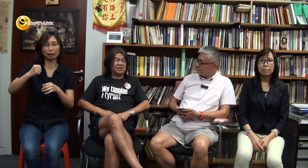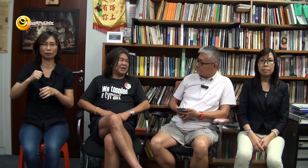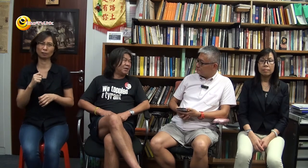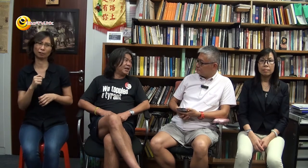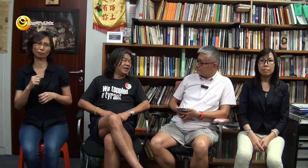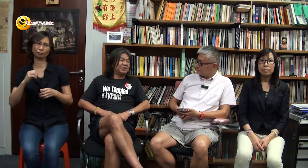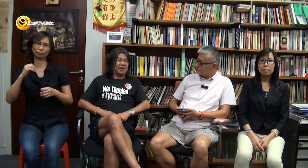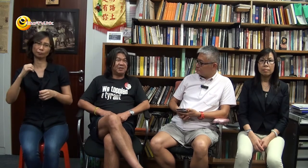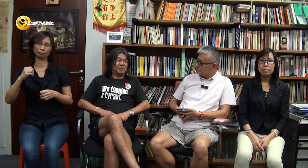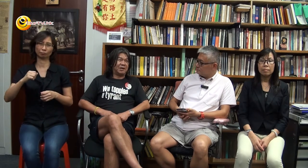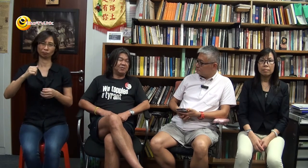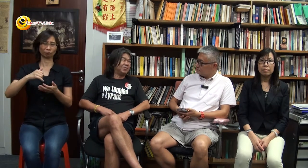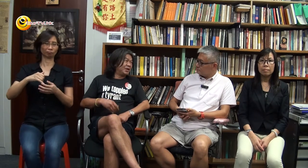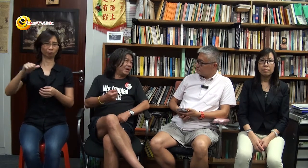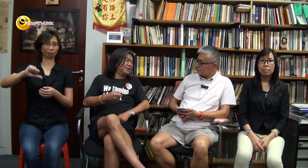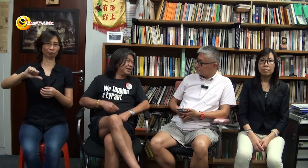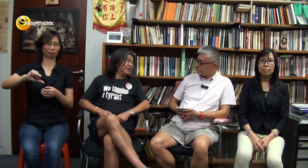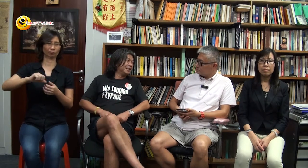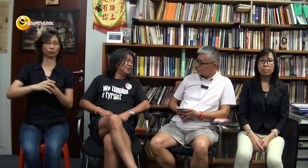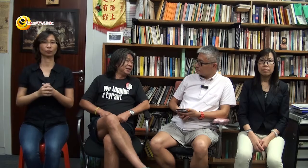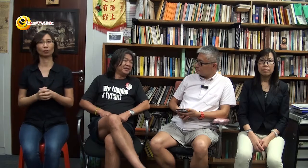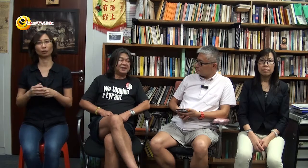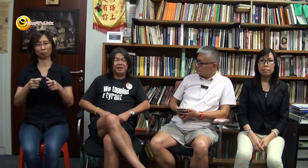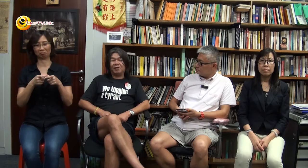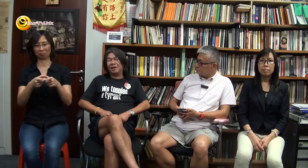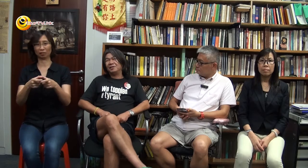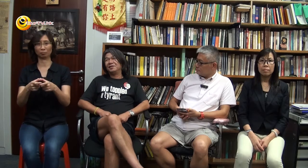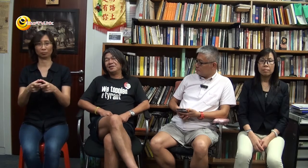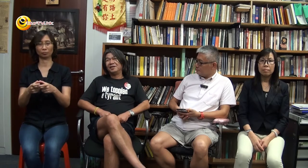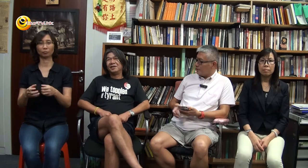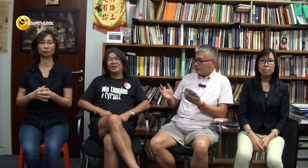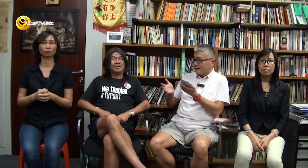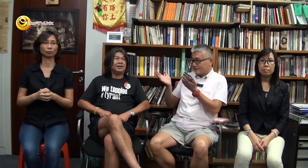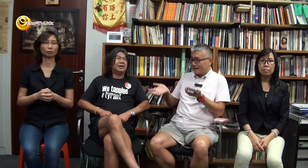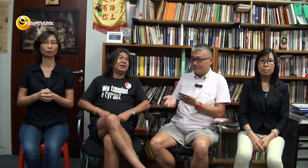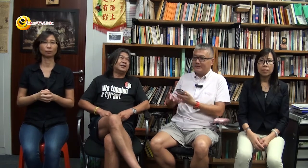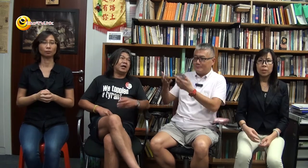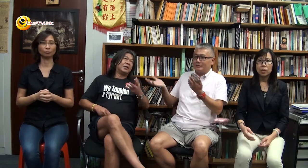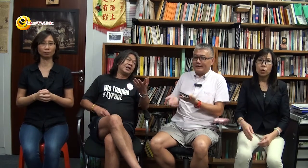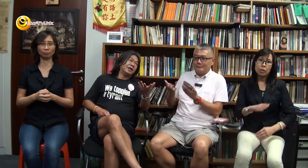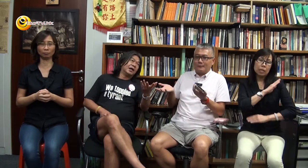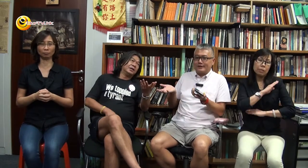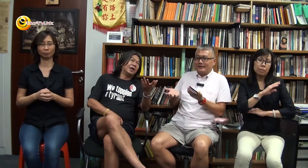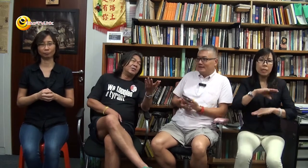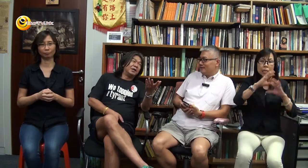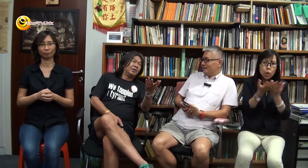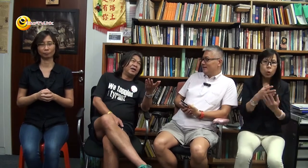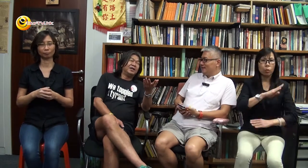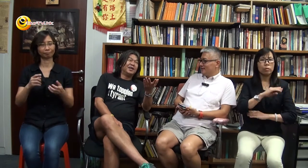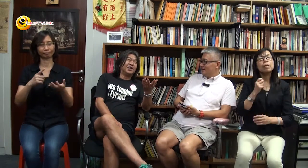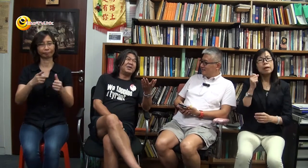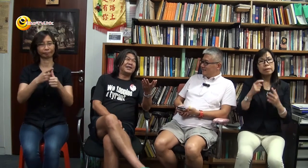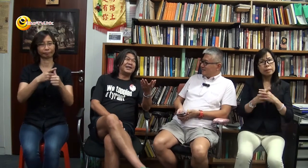即係處事有問題啦，係咪啊？有乜理由俾張卡片人哋嘅啫？係咪啊？好啦， 佢黨係特色係咁嘅，成班都係咁嘅，冇計。 一個問